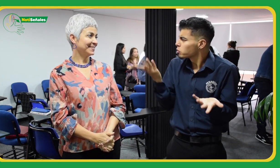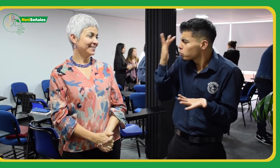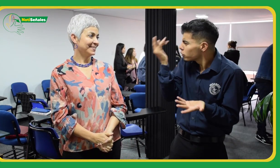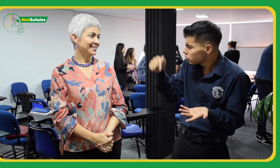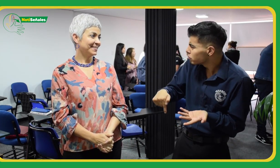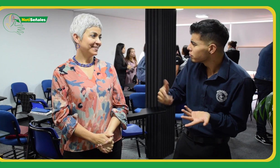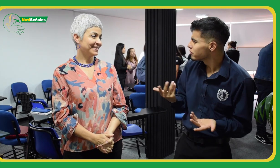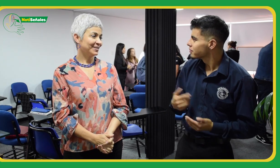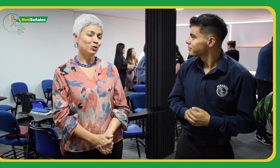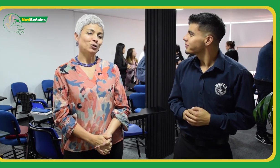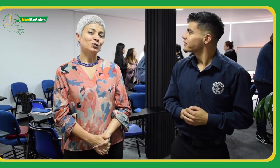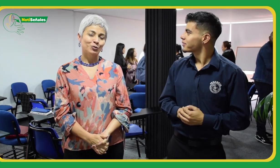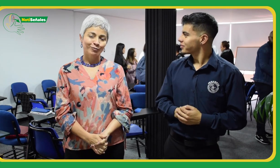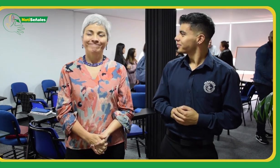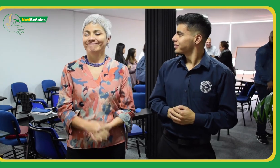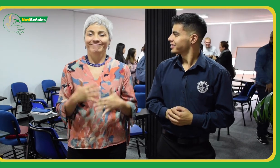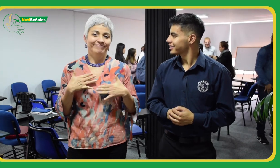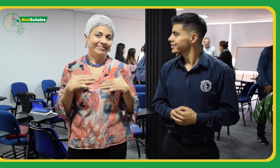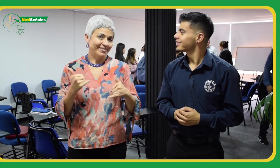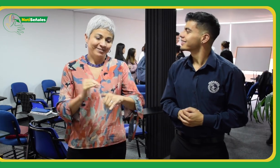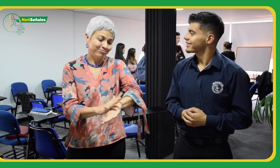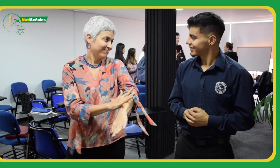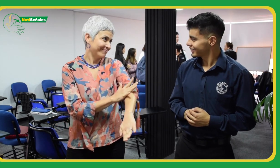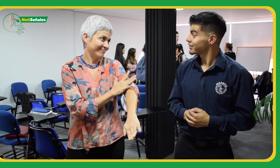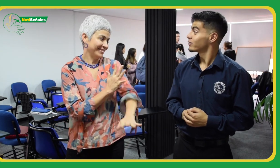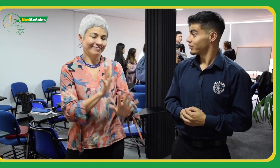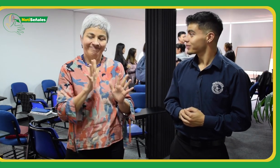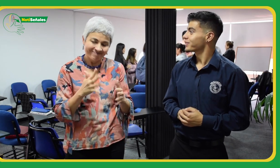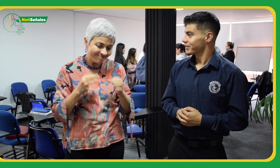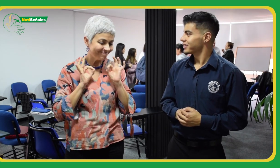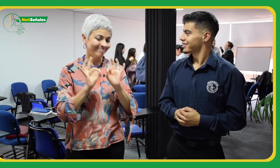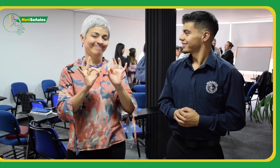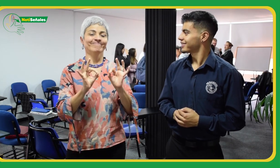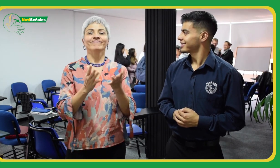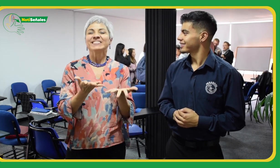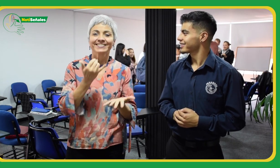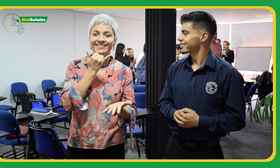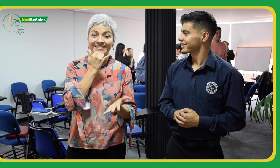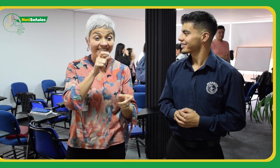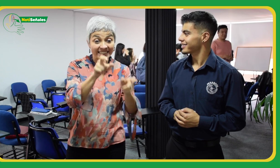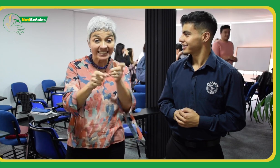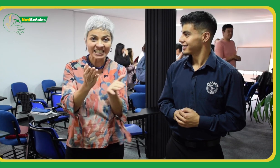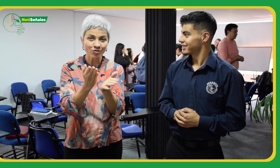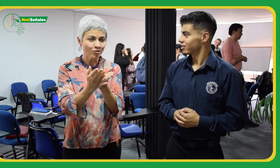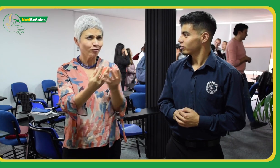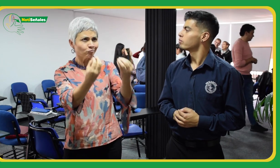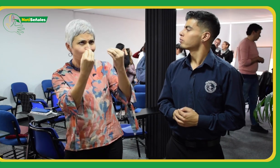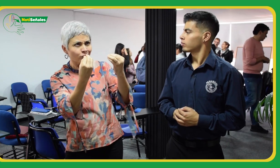fue el motivo para venir hasta acá me he sentido feliz muy emocionada súper Bueno qué pasa los estudiantes han sido